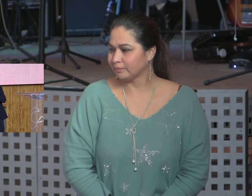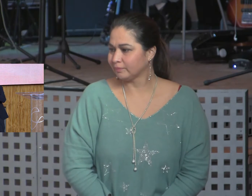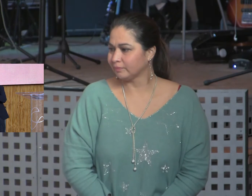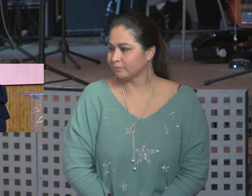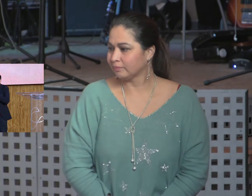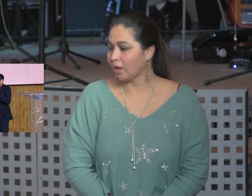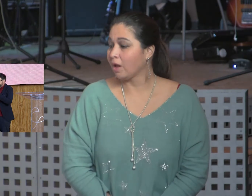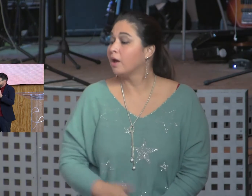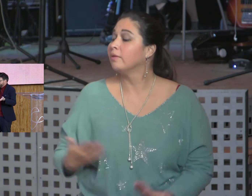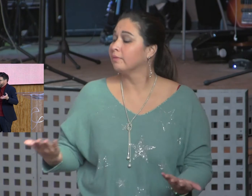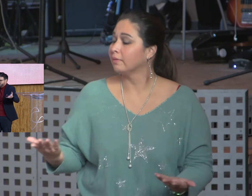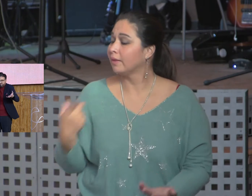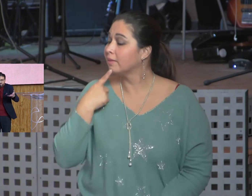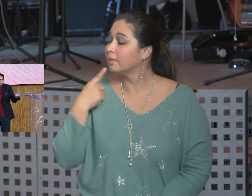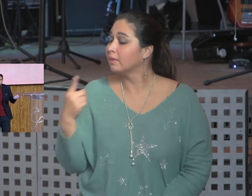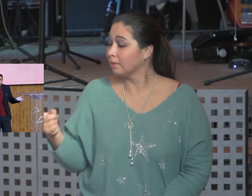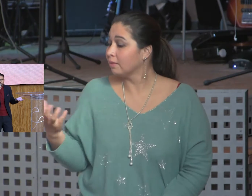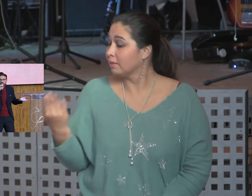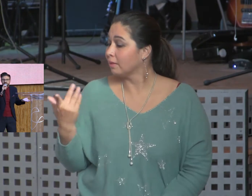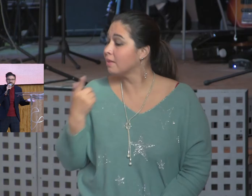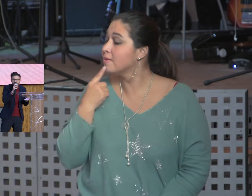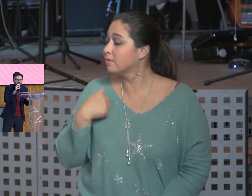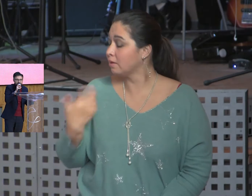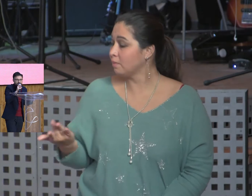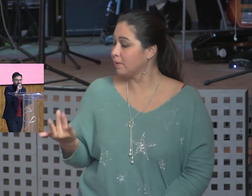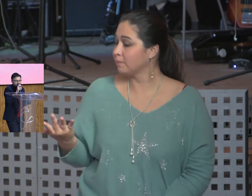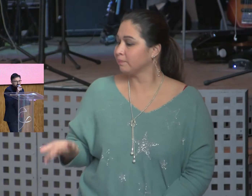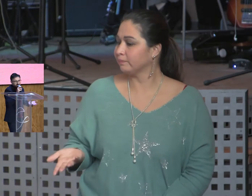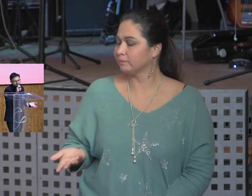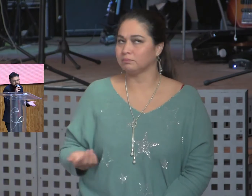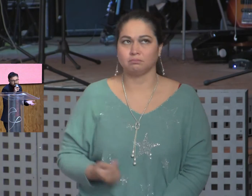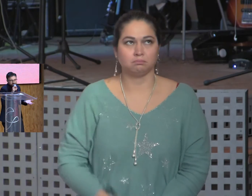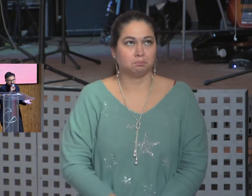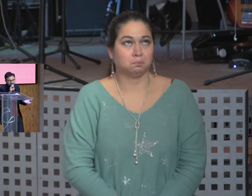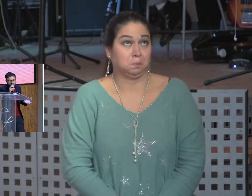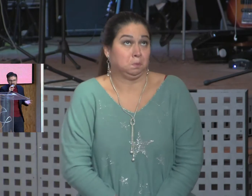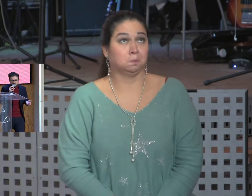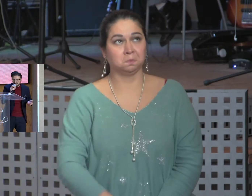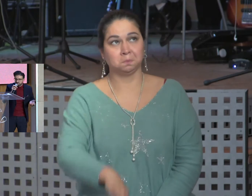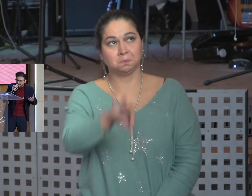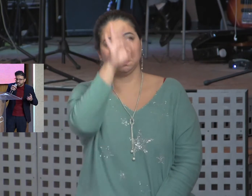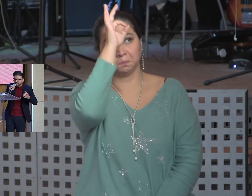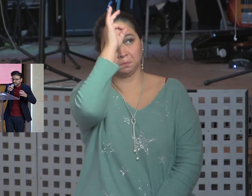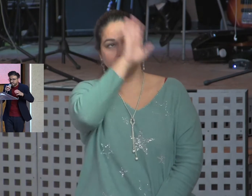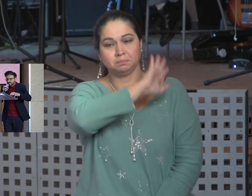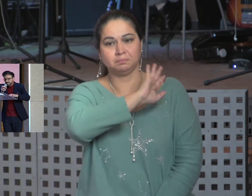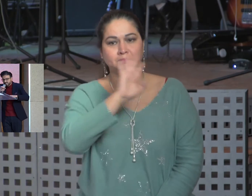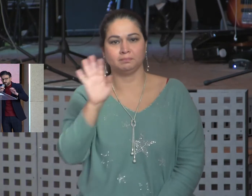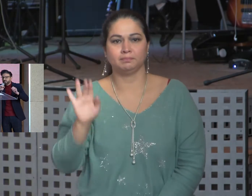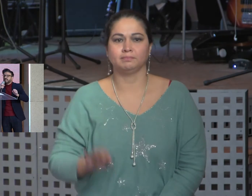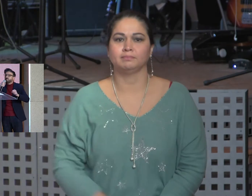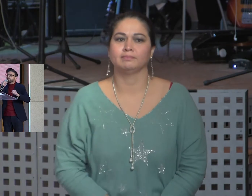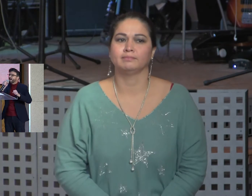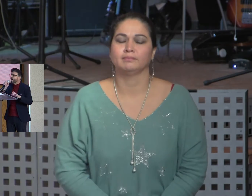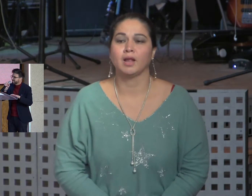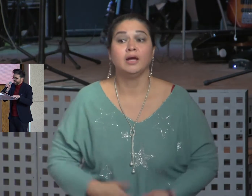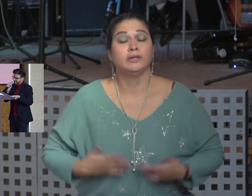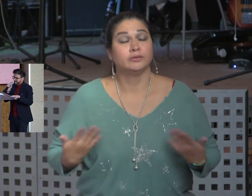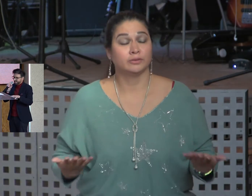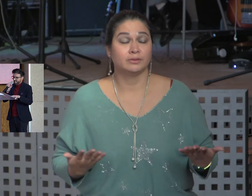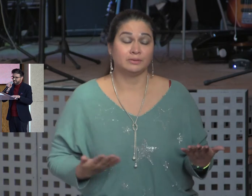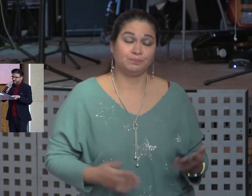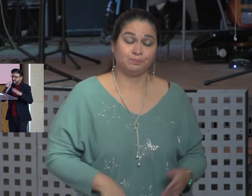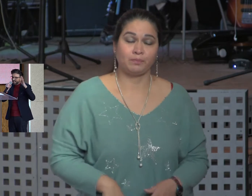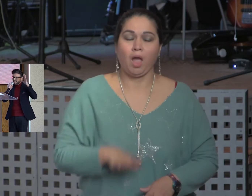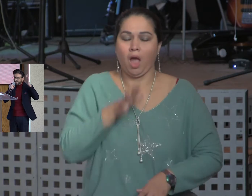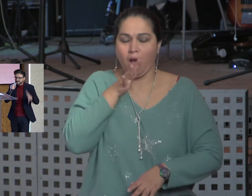pues no lo sé. Es lo mismo que decir, no lo sé. Bien, definamos